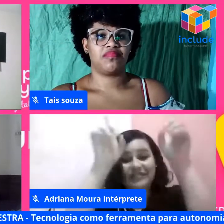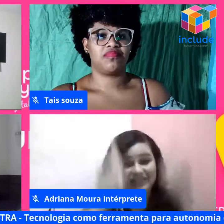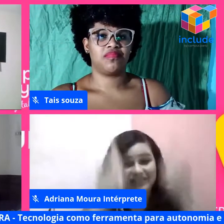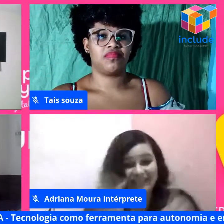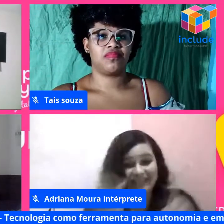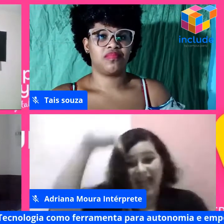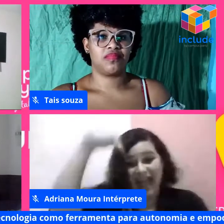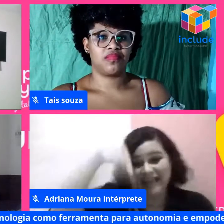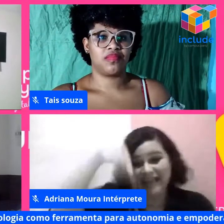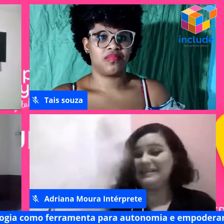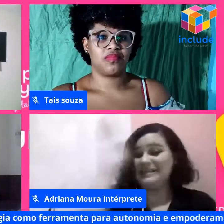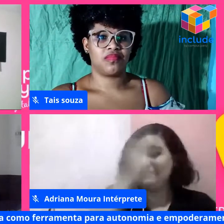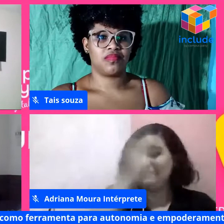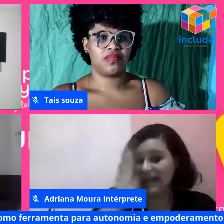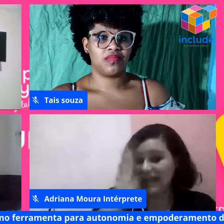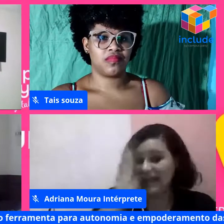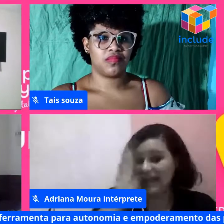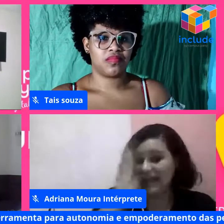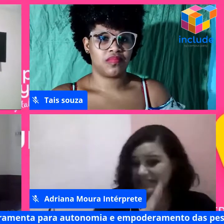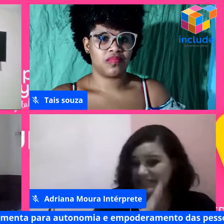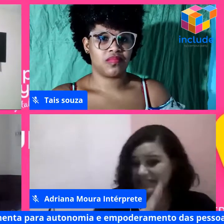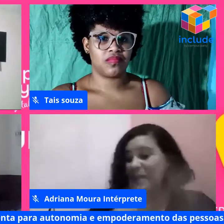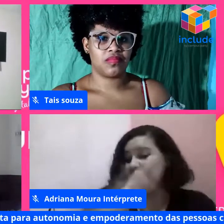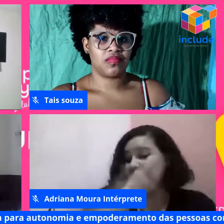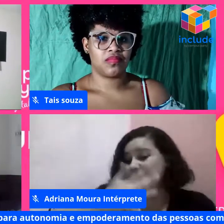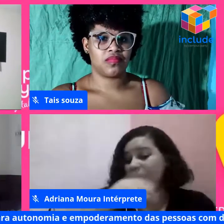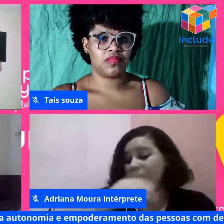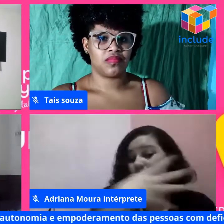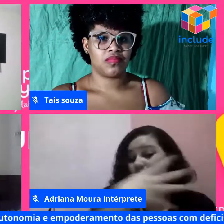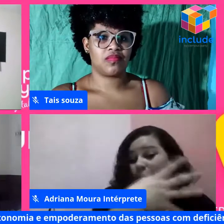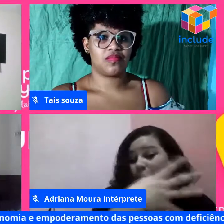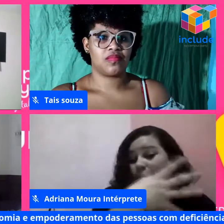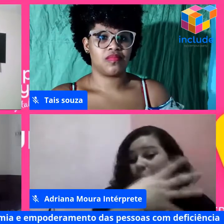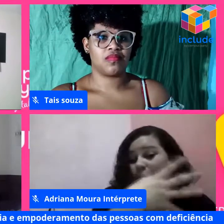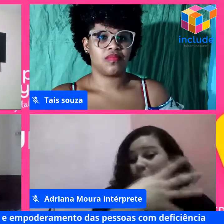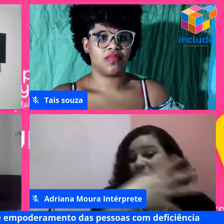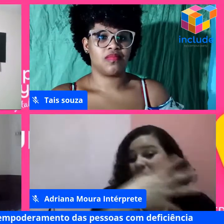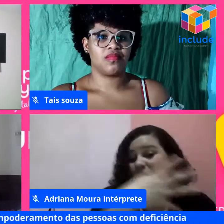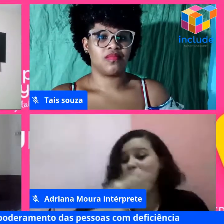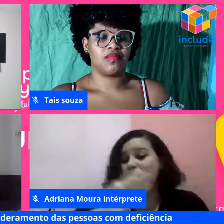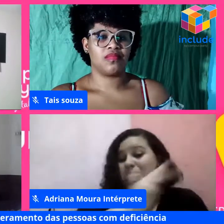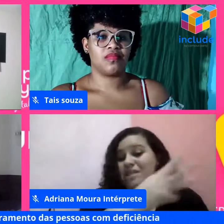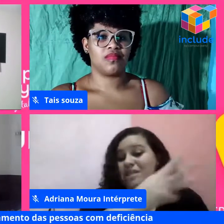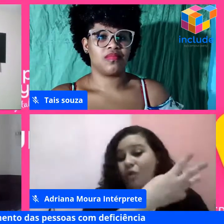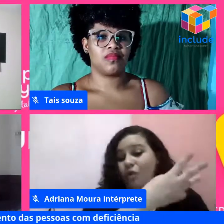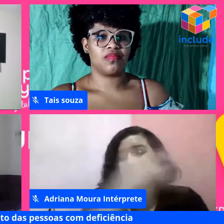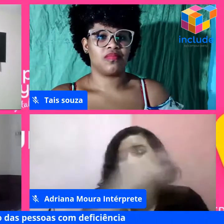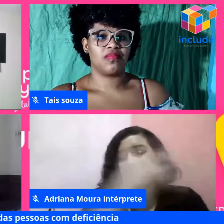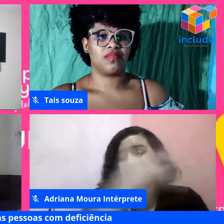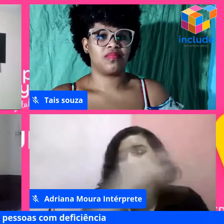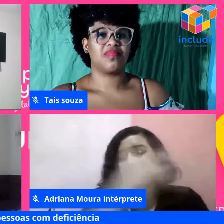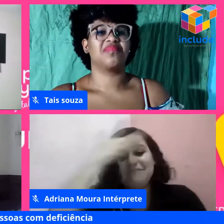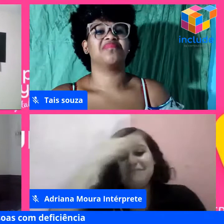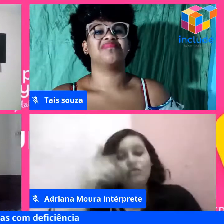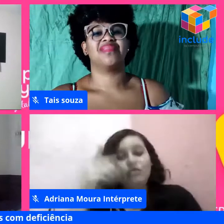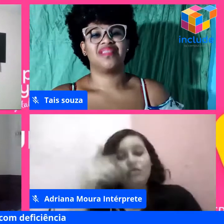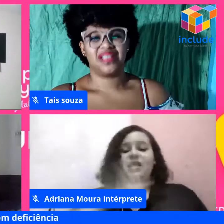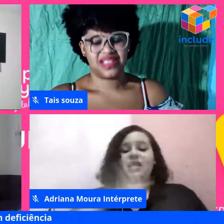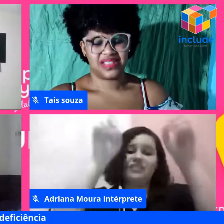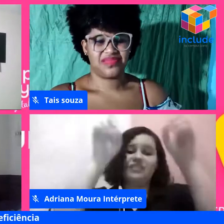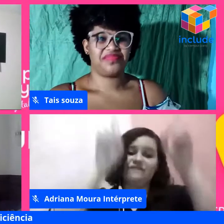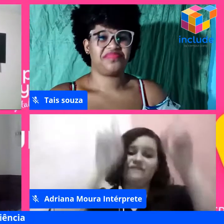de pessoas com algum tipo de deficiência no Brasil, e a gente precisa lembrar que a maior parte dessas pessoas ainda,